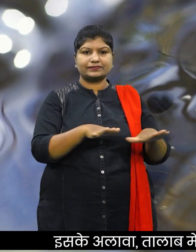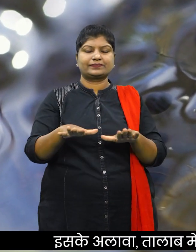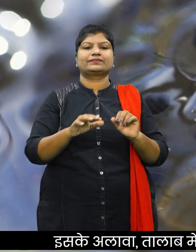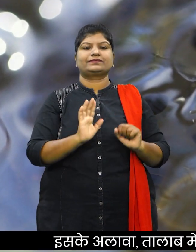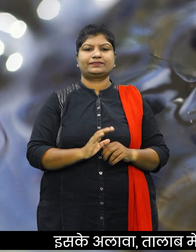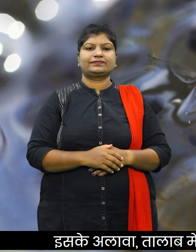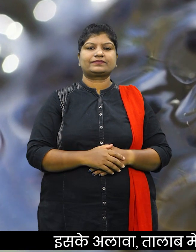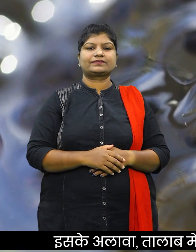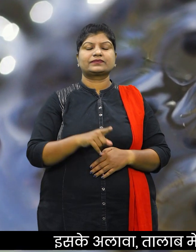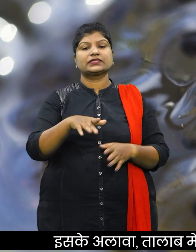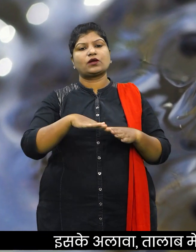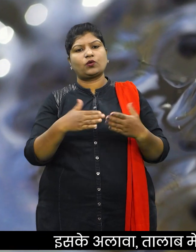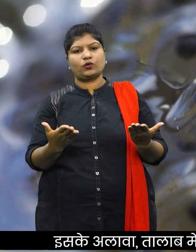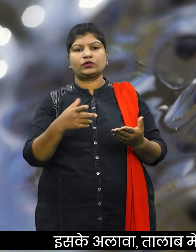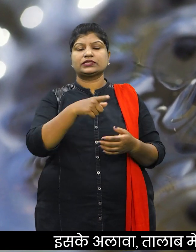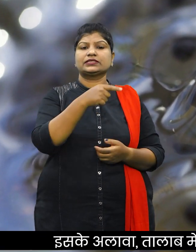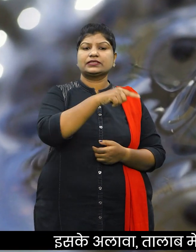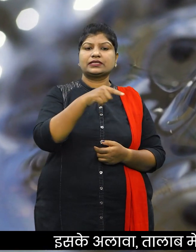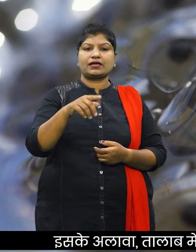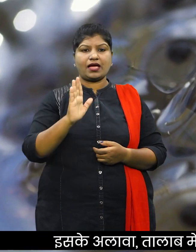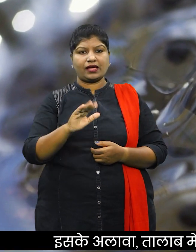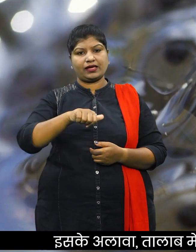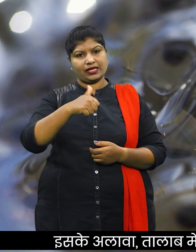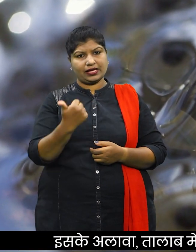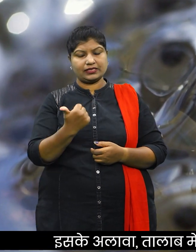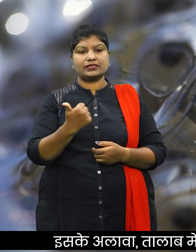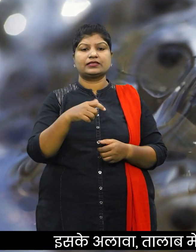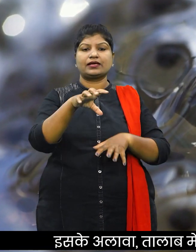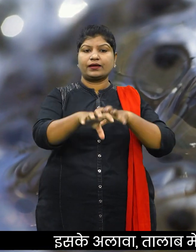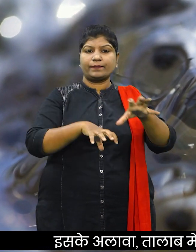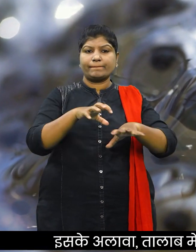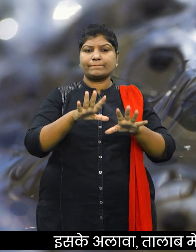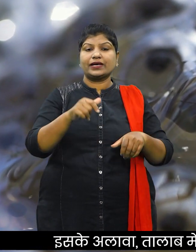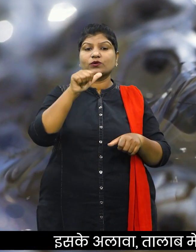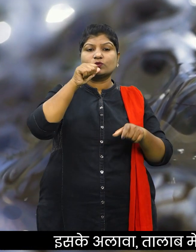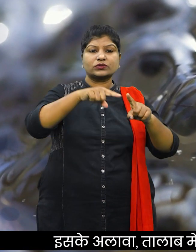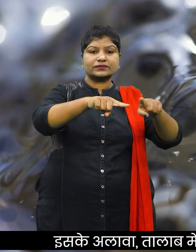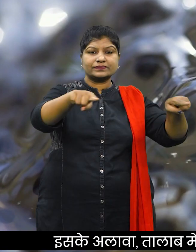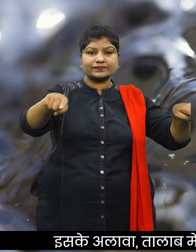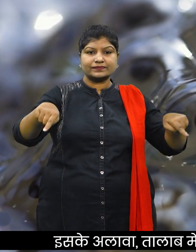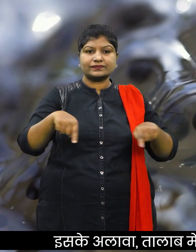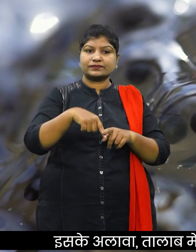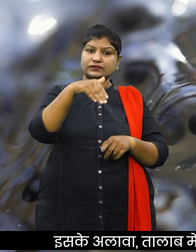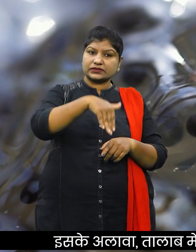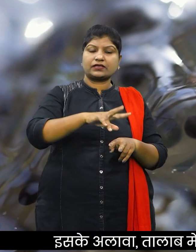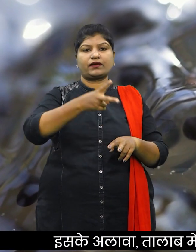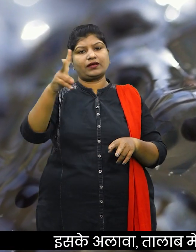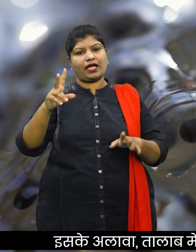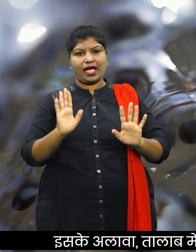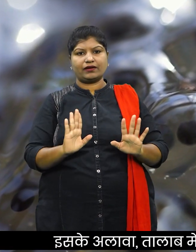इसके अलावा तालाब में अन्य जानवर भी होते हैं जो अंडों को खा लेते हैं।